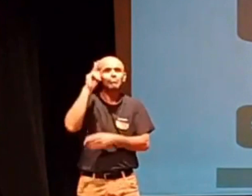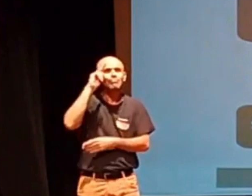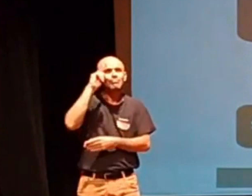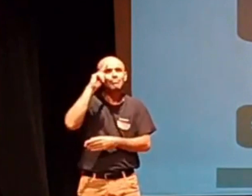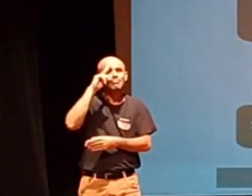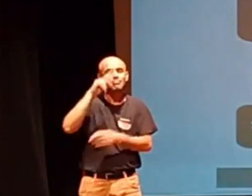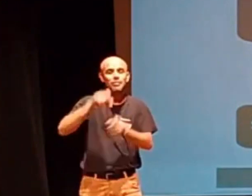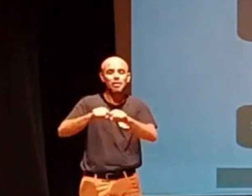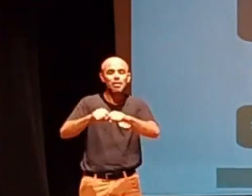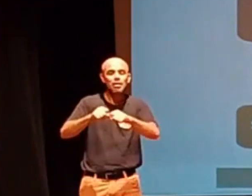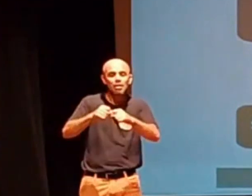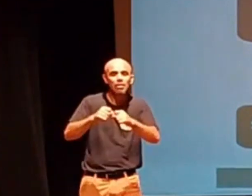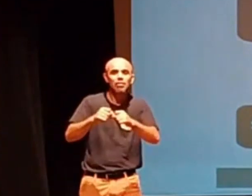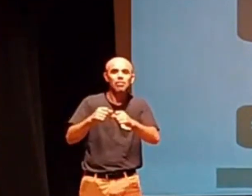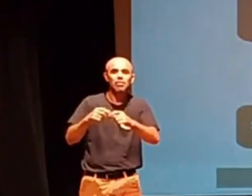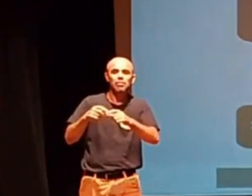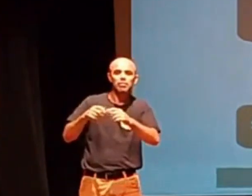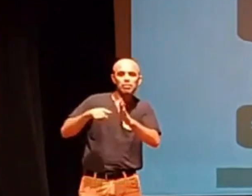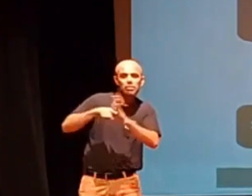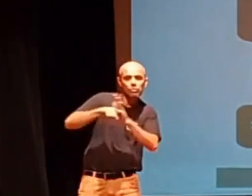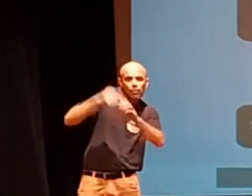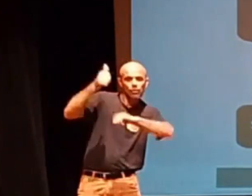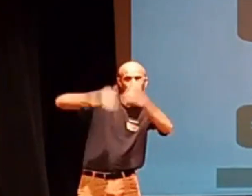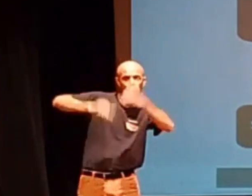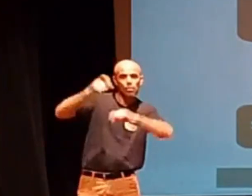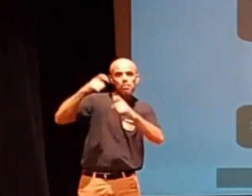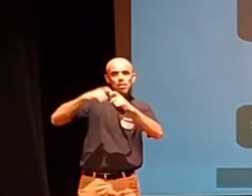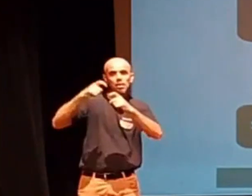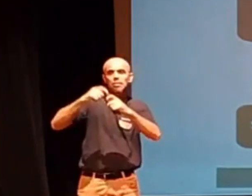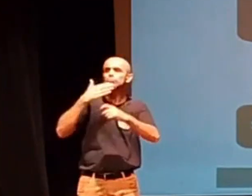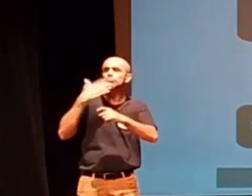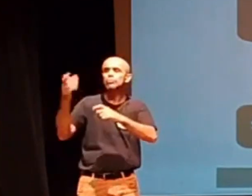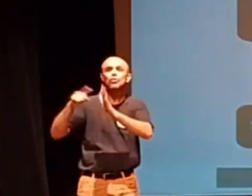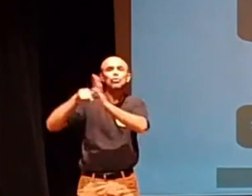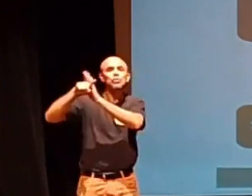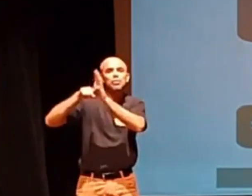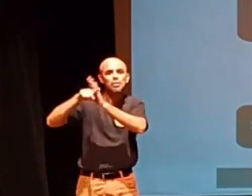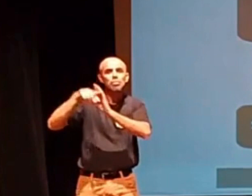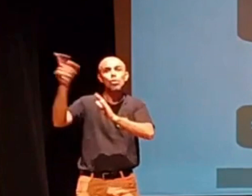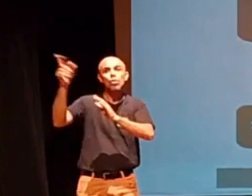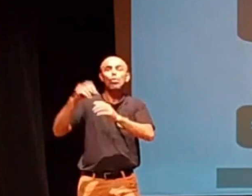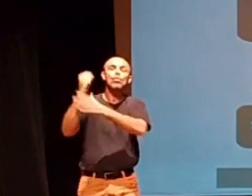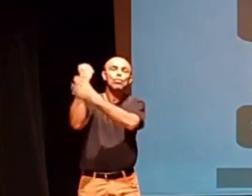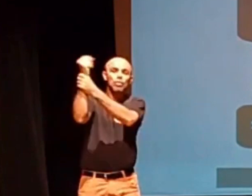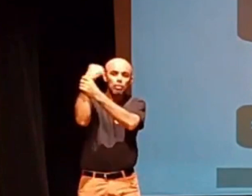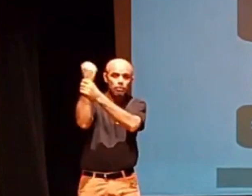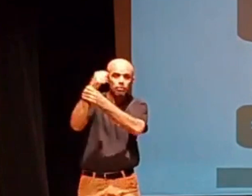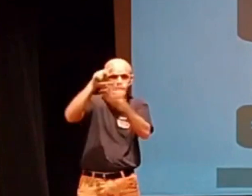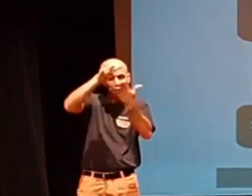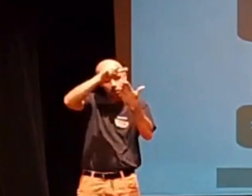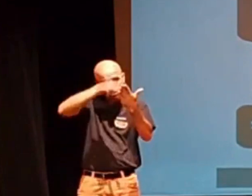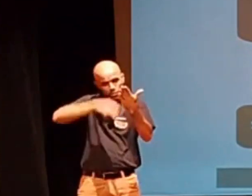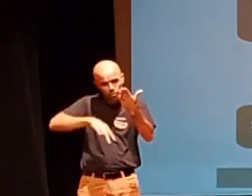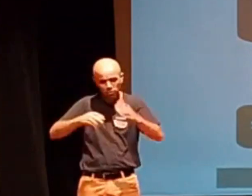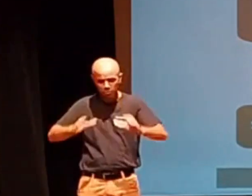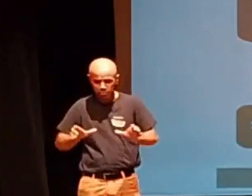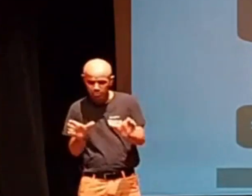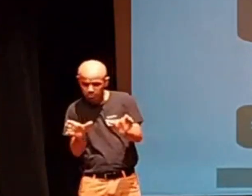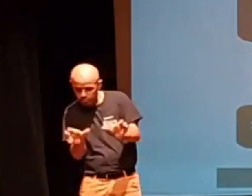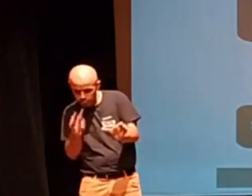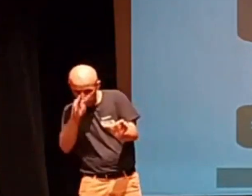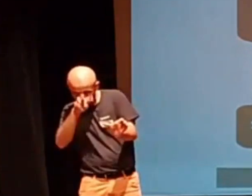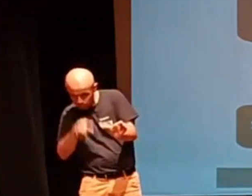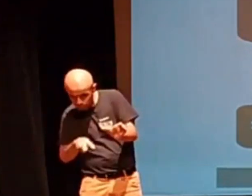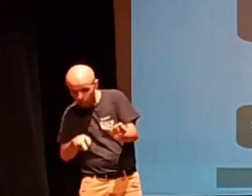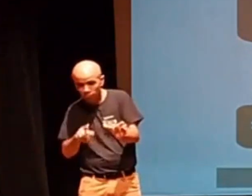vezes, ter uma avaliação do médico para pedir um exame, ou então um fisioterapeuta que tenha esse olhar e possa te pedir um exame, para